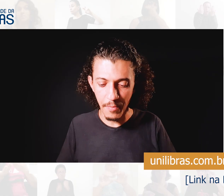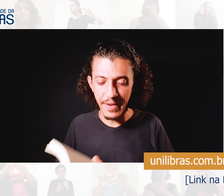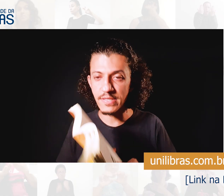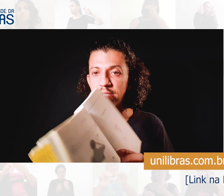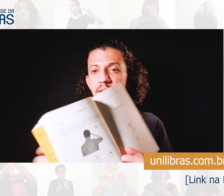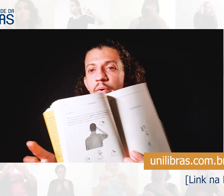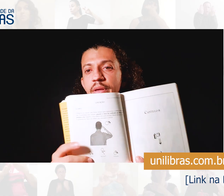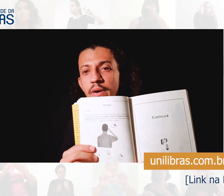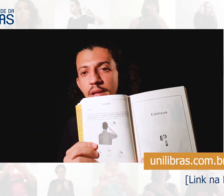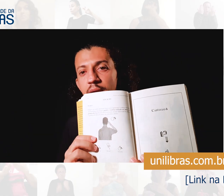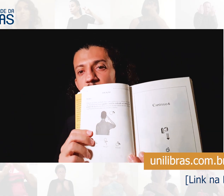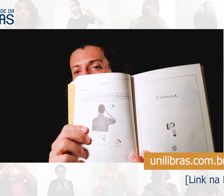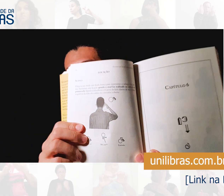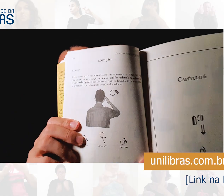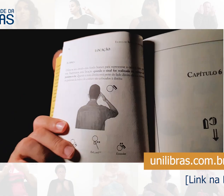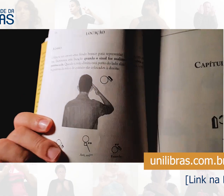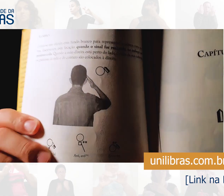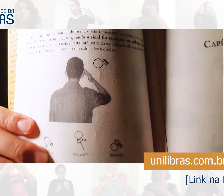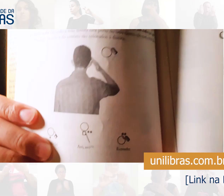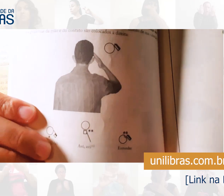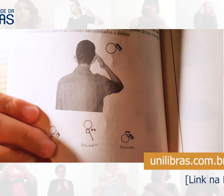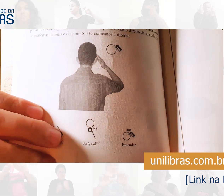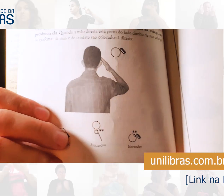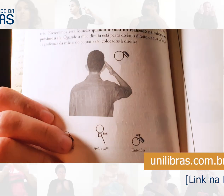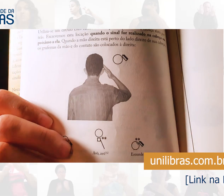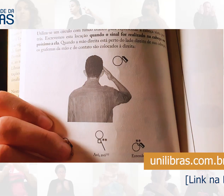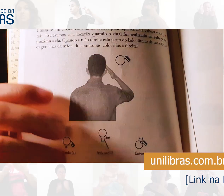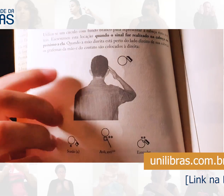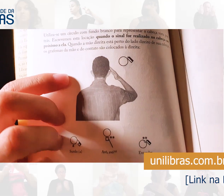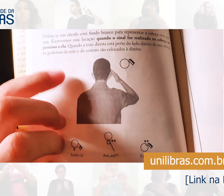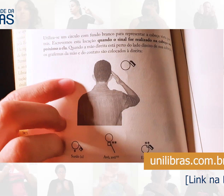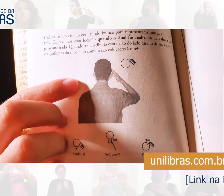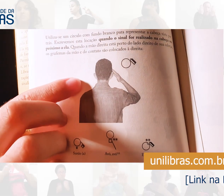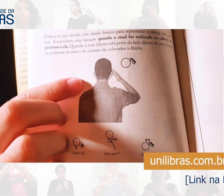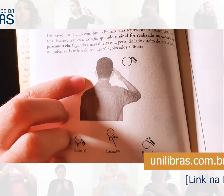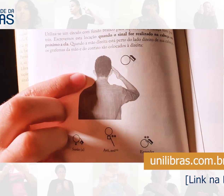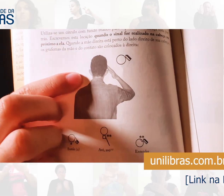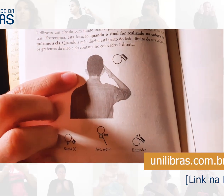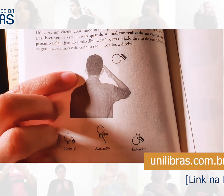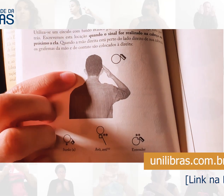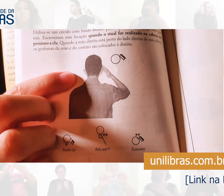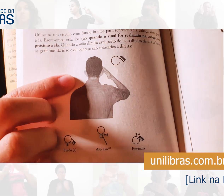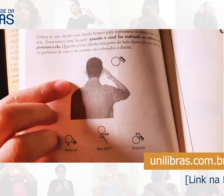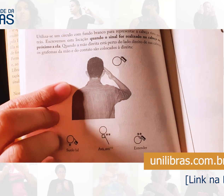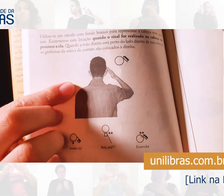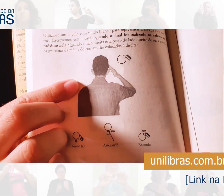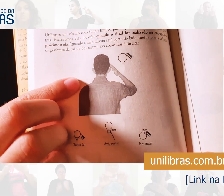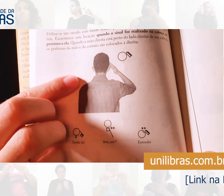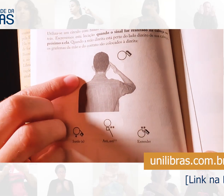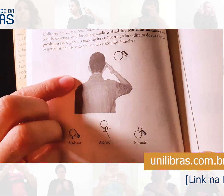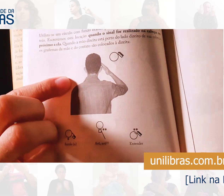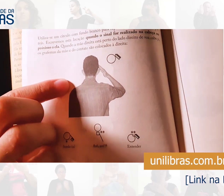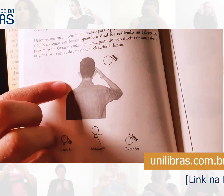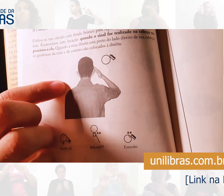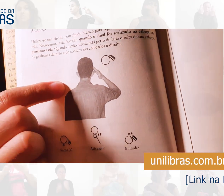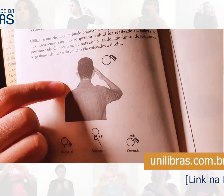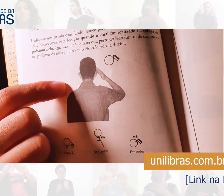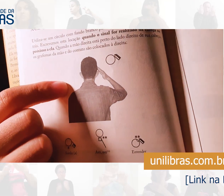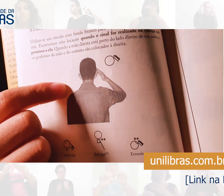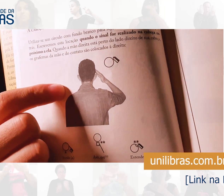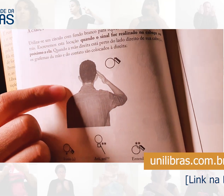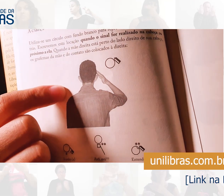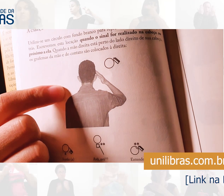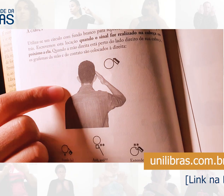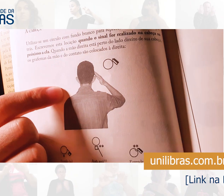Aqui, por exemplo, nesse sinal aqui, olha. Você vê a foto, isso aqui, para quem não sabe, sou eu, tá? Mas numa versão com